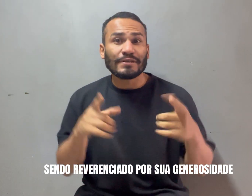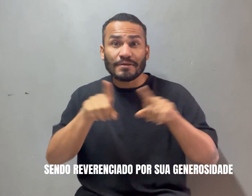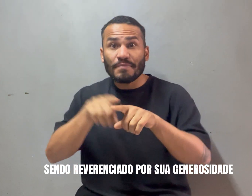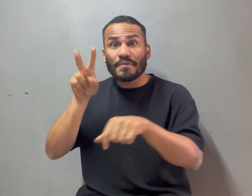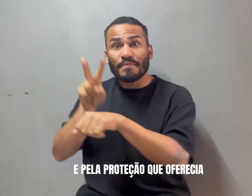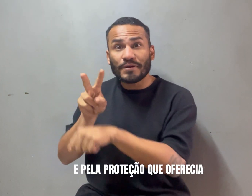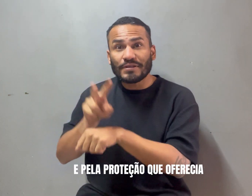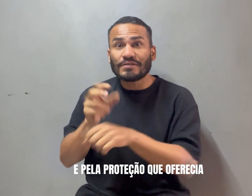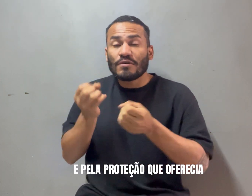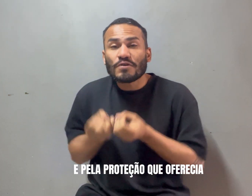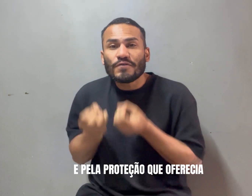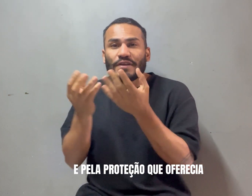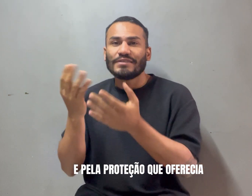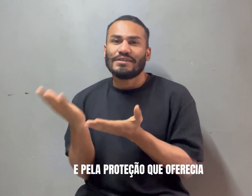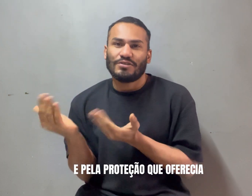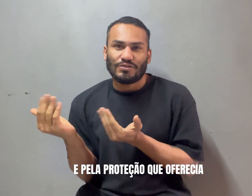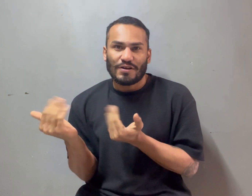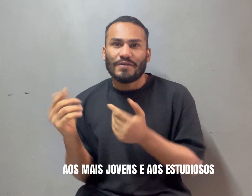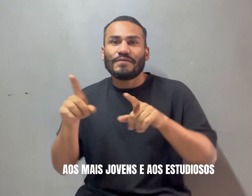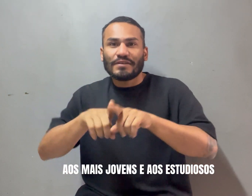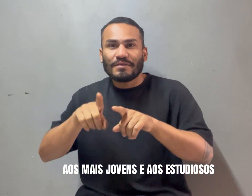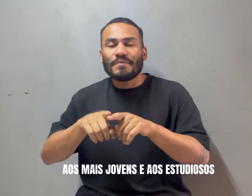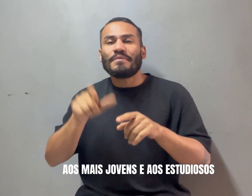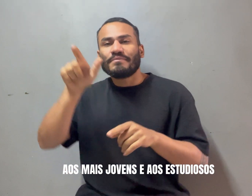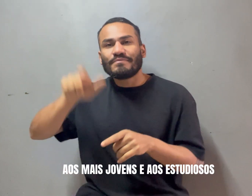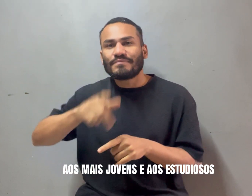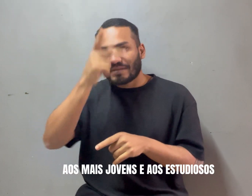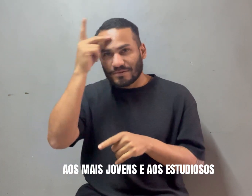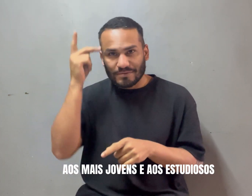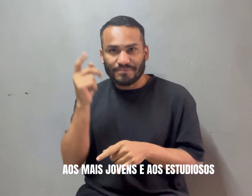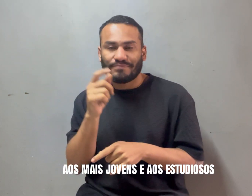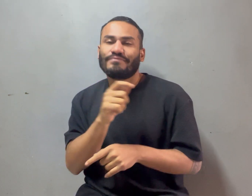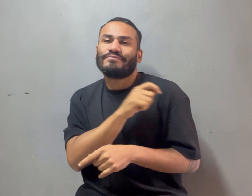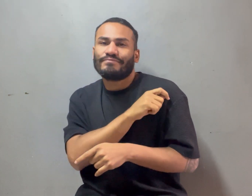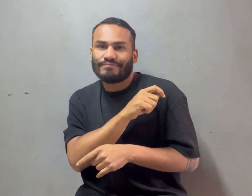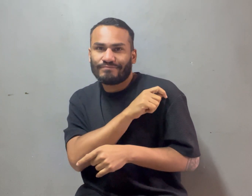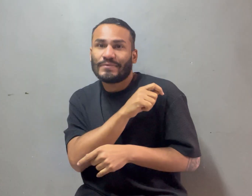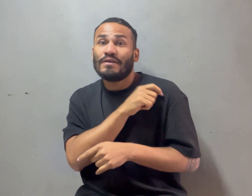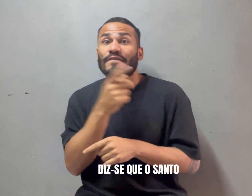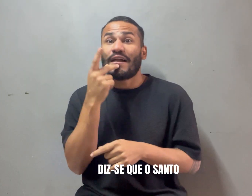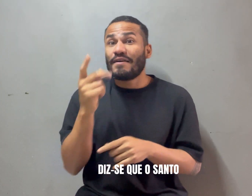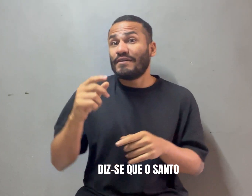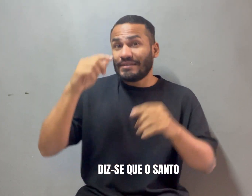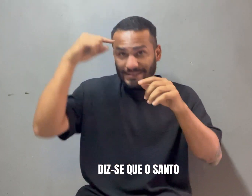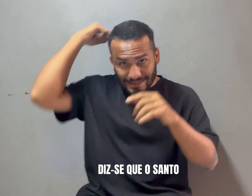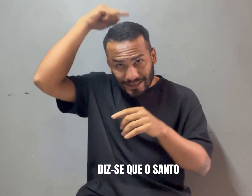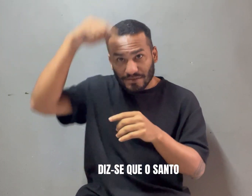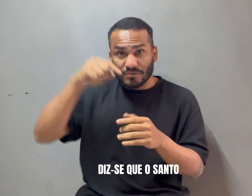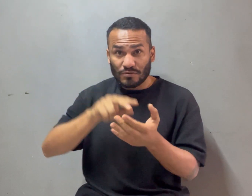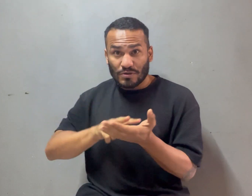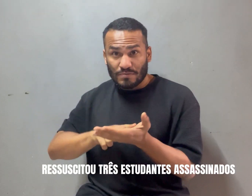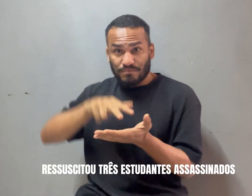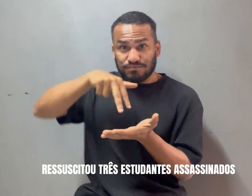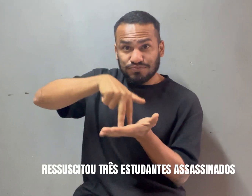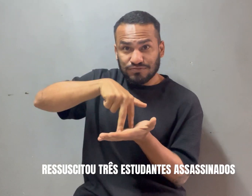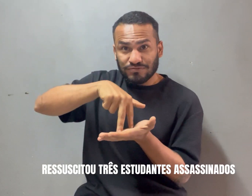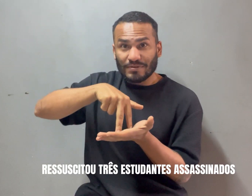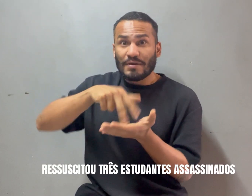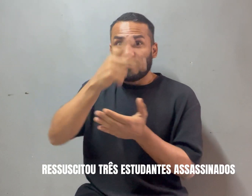generosidade e pela proteção que oferecia aos mais jovens e aos estudiosos. Disse que o santo ressuscitou 3